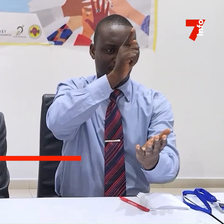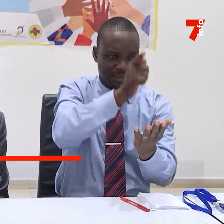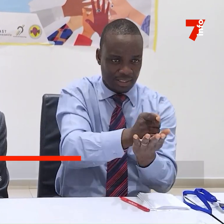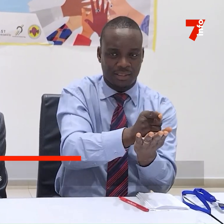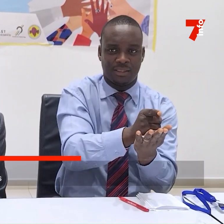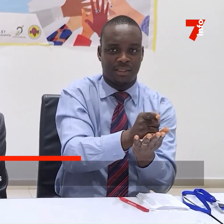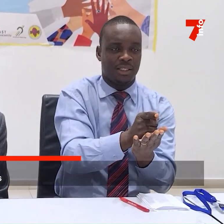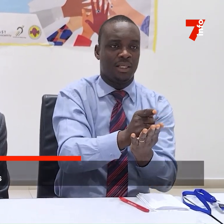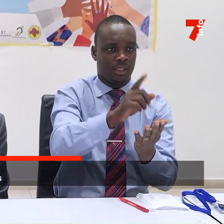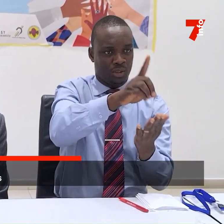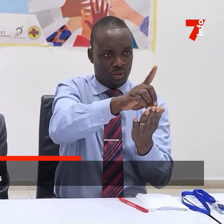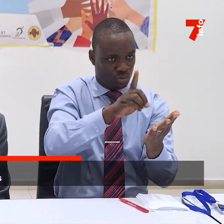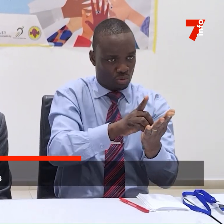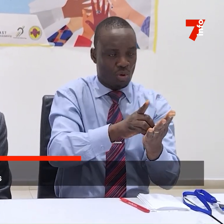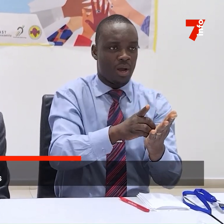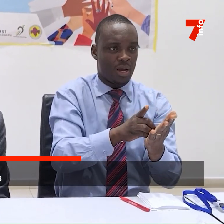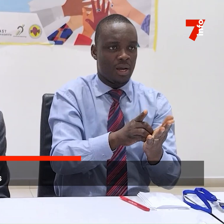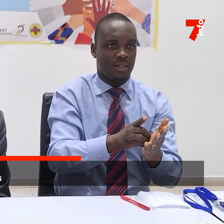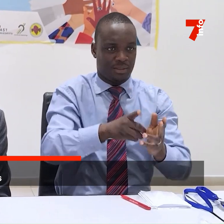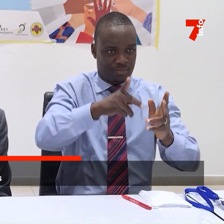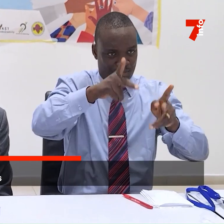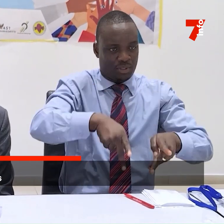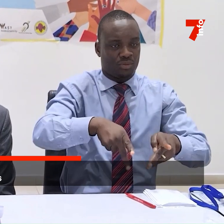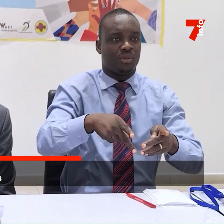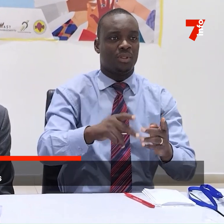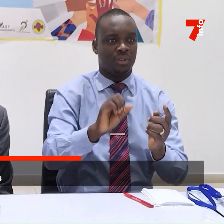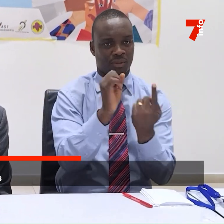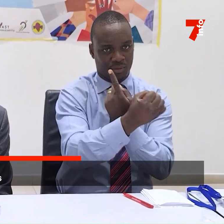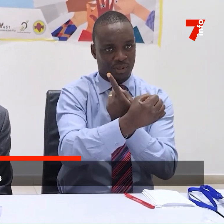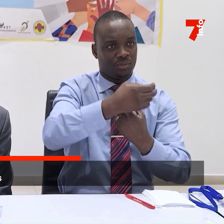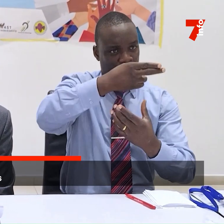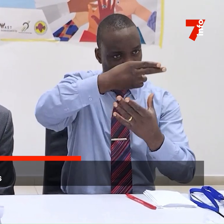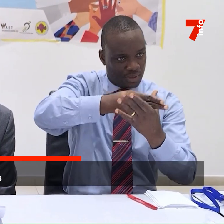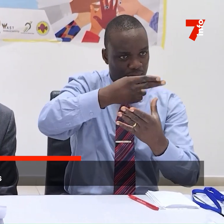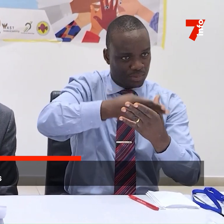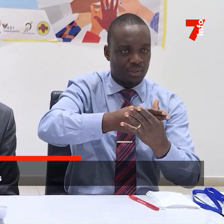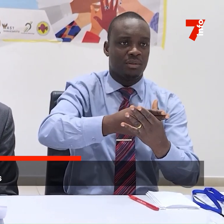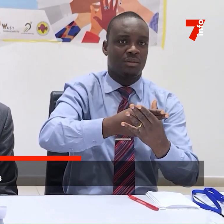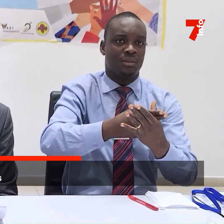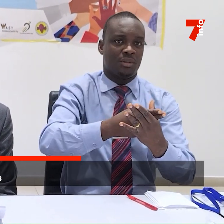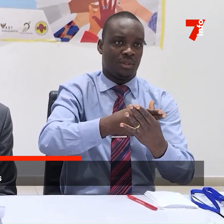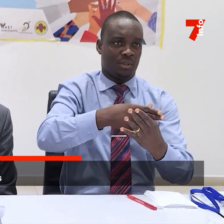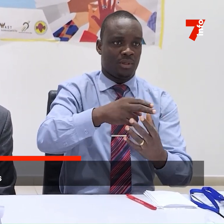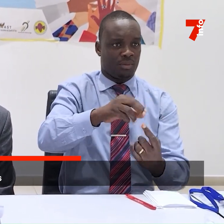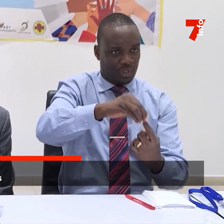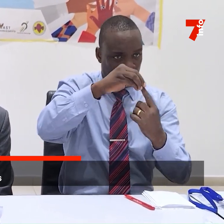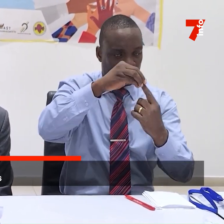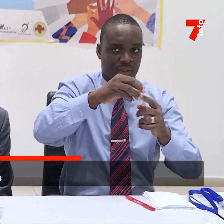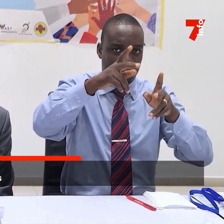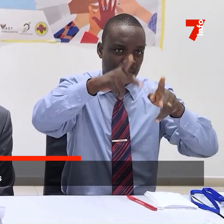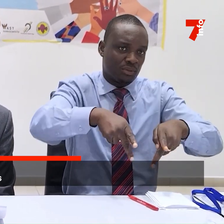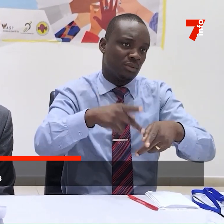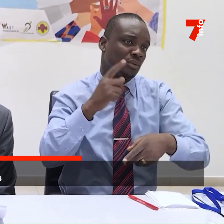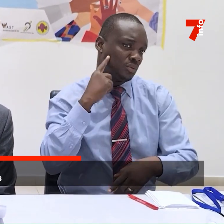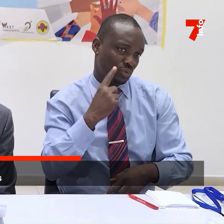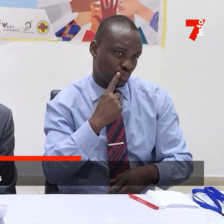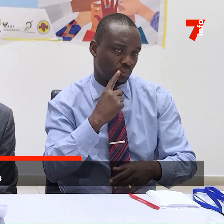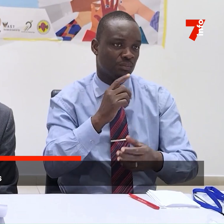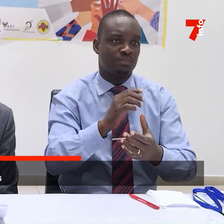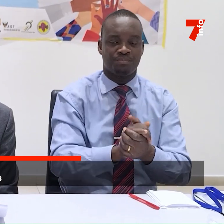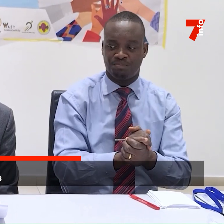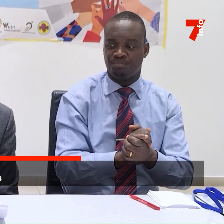les droits des couches vulnérables et particulièrement des personnes en situation de handicap.